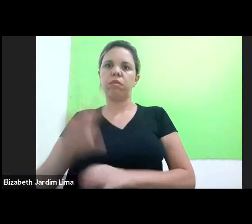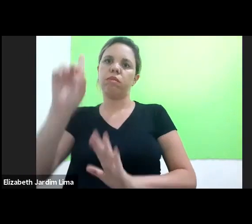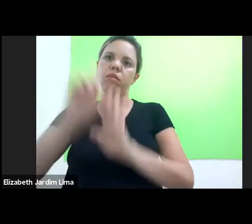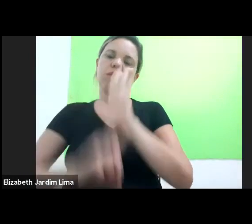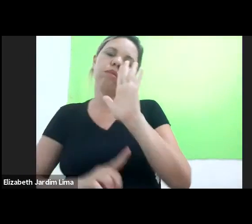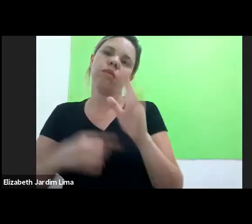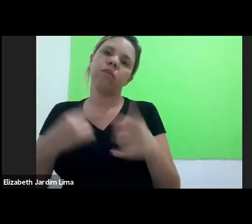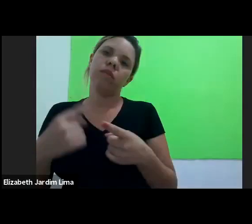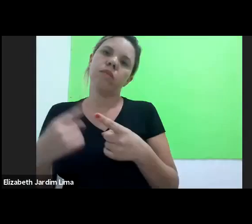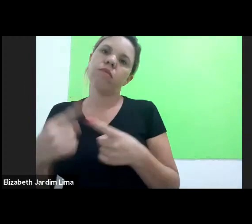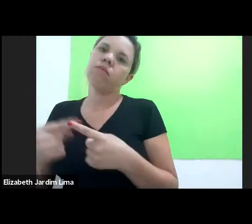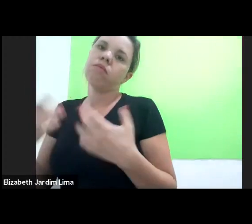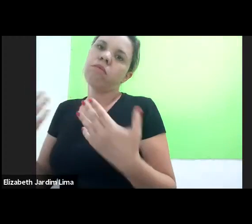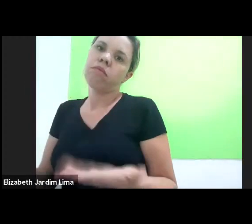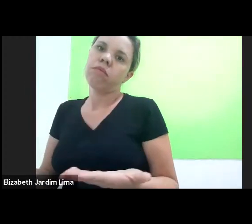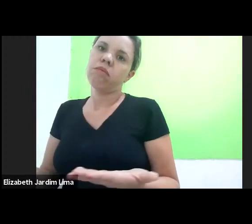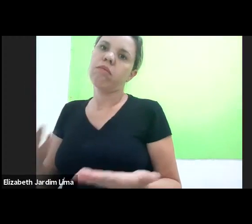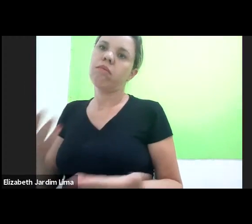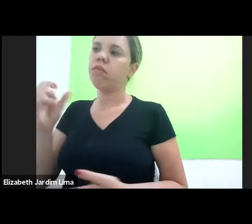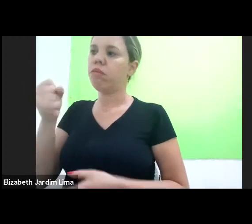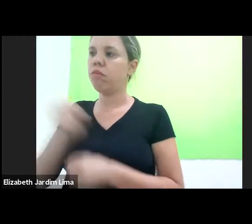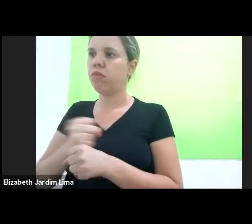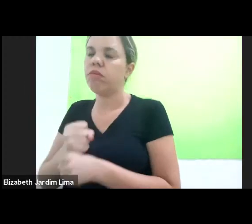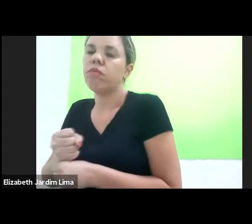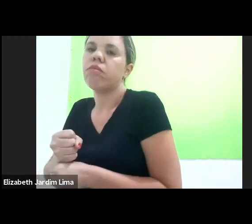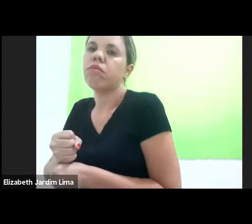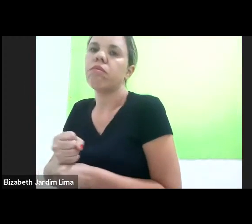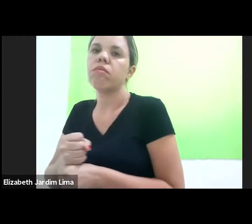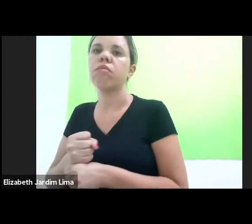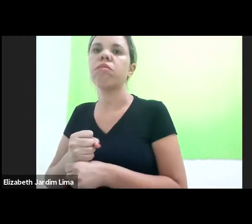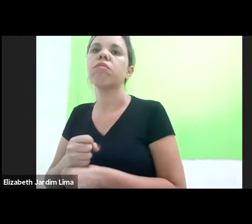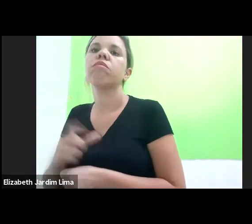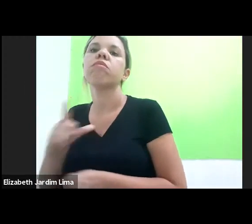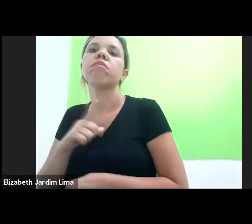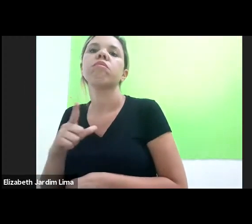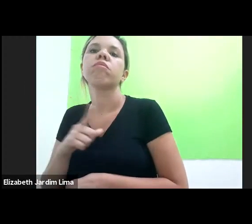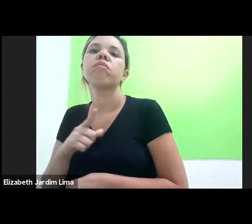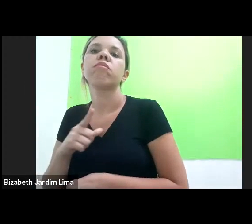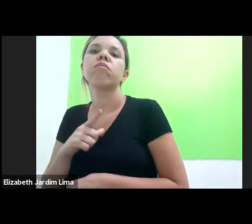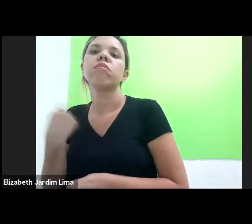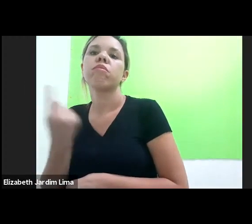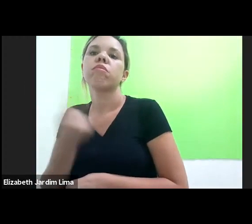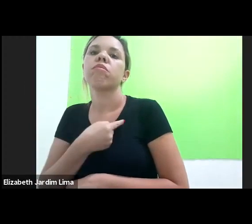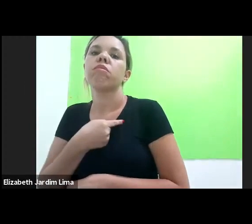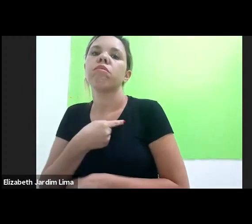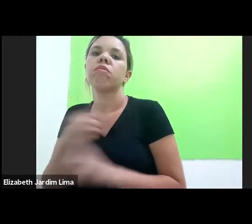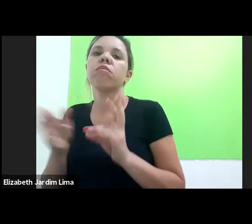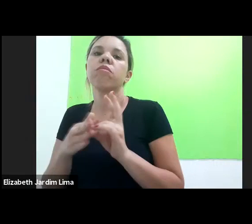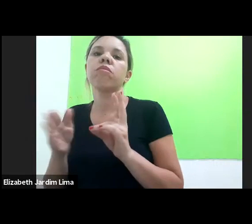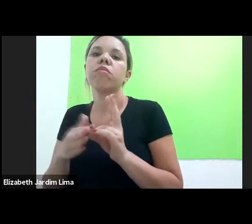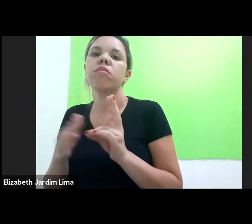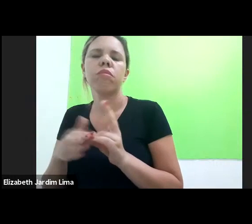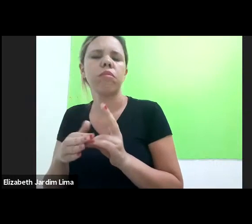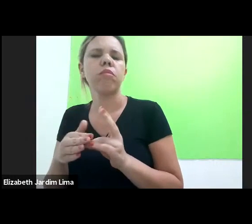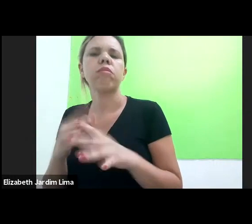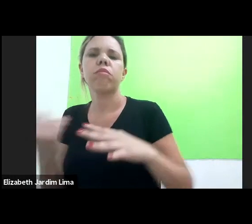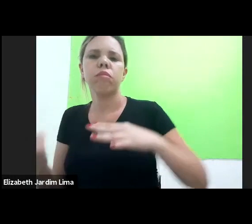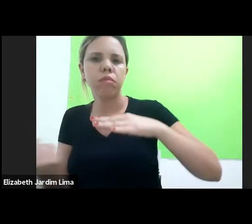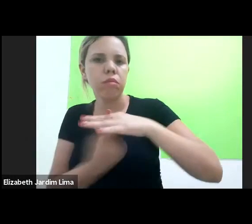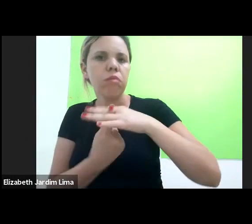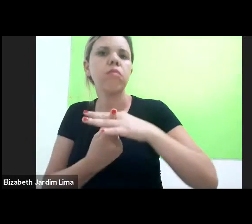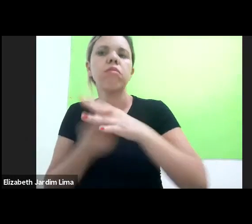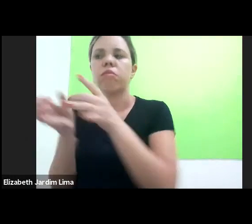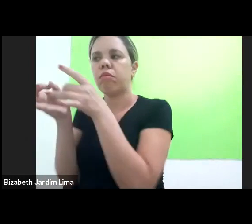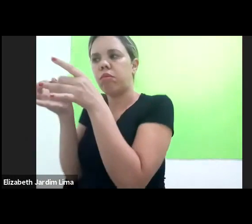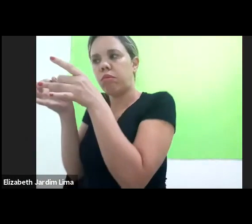Porque até então, até 88, para ser, né, a gente indígena, a gente tinha que ser integrado, a gente tinha que deixar a